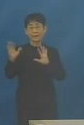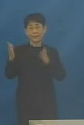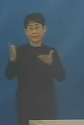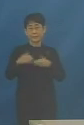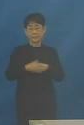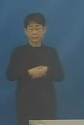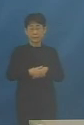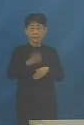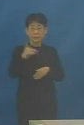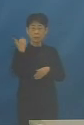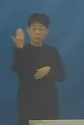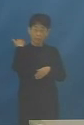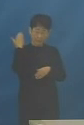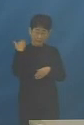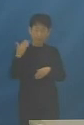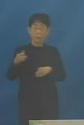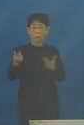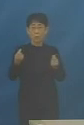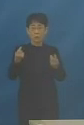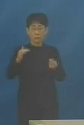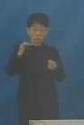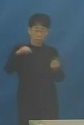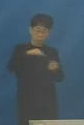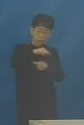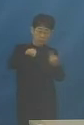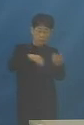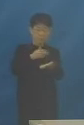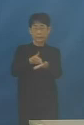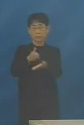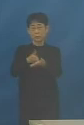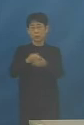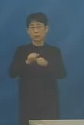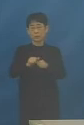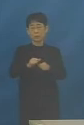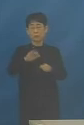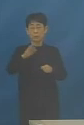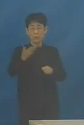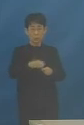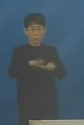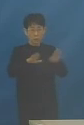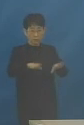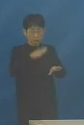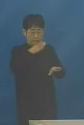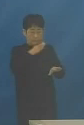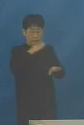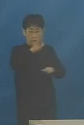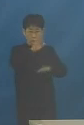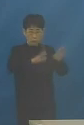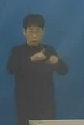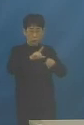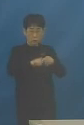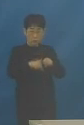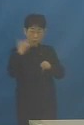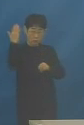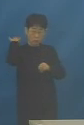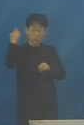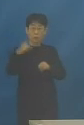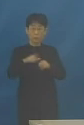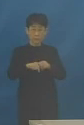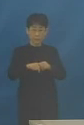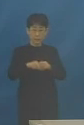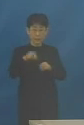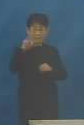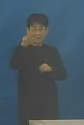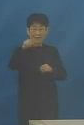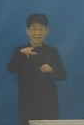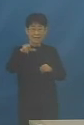同じことを申し上げておりました現実の状況としては当時もあの実はまあ尖閣問題なんかもありまし